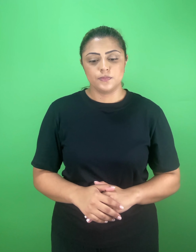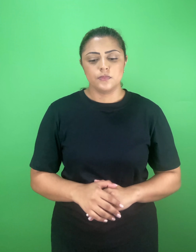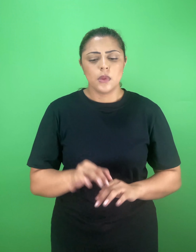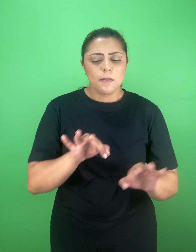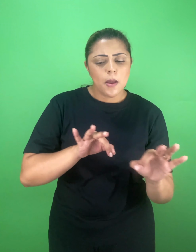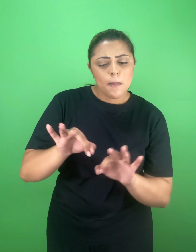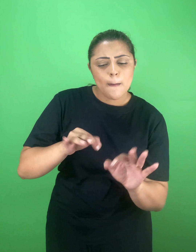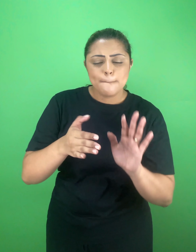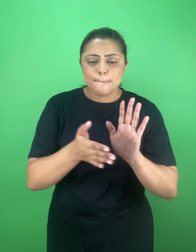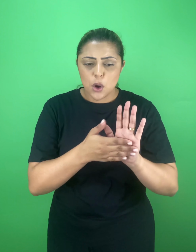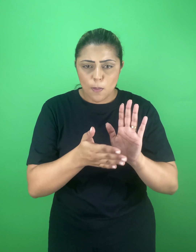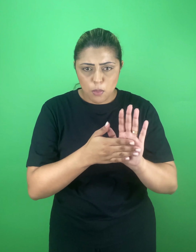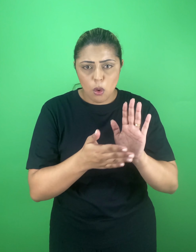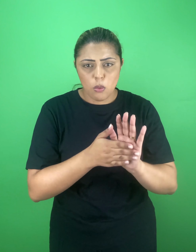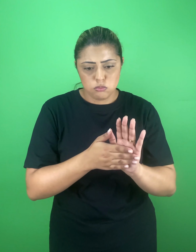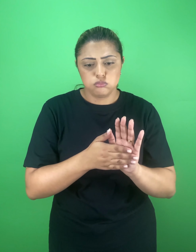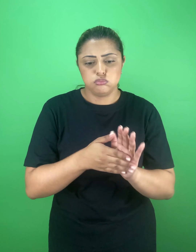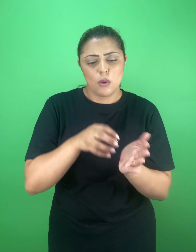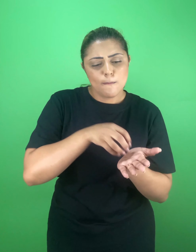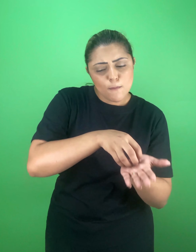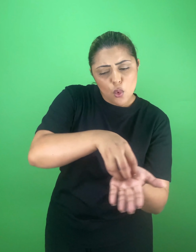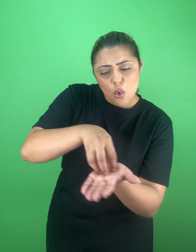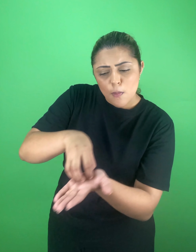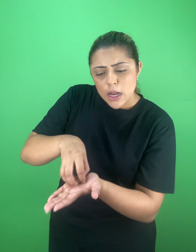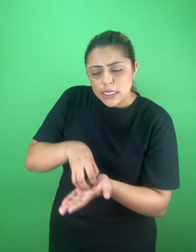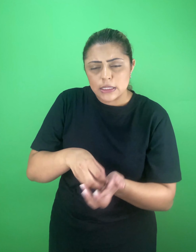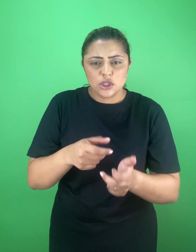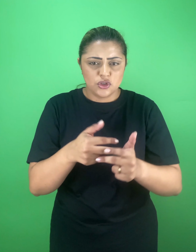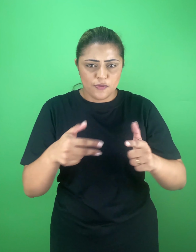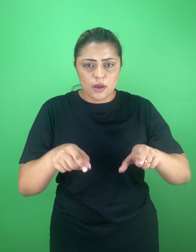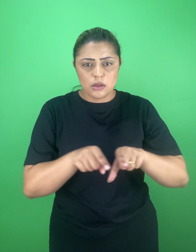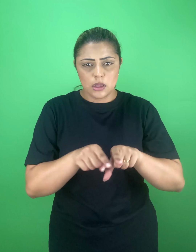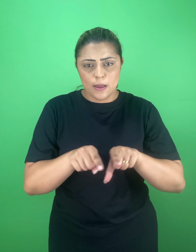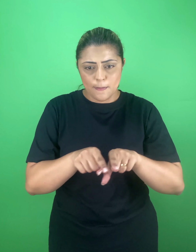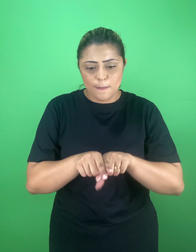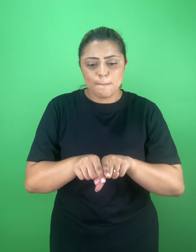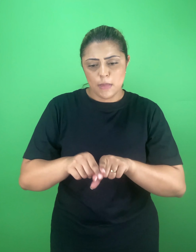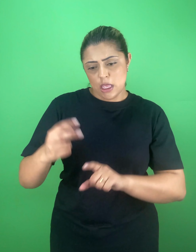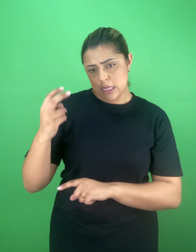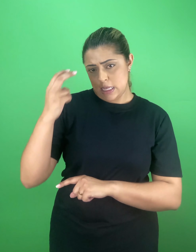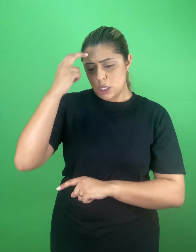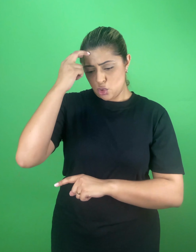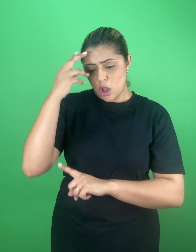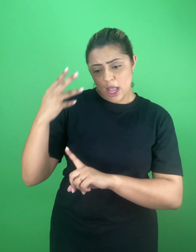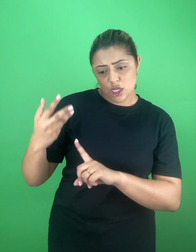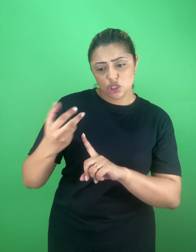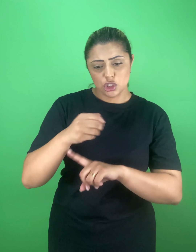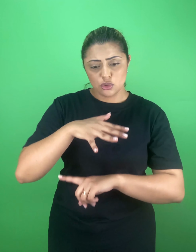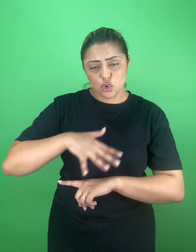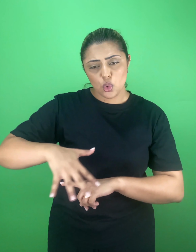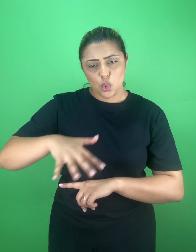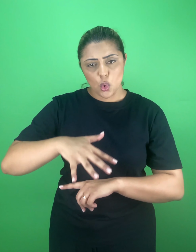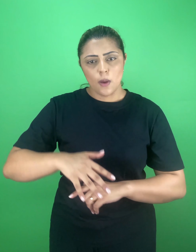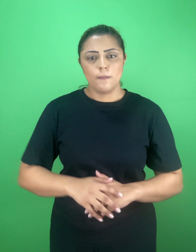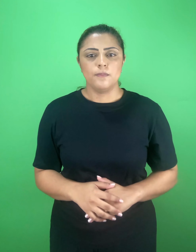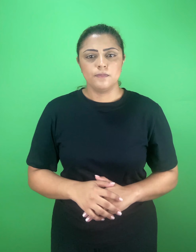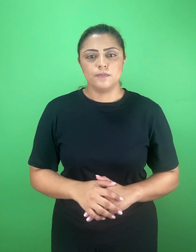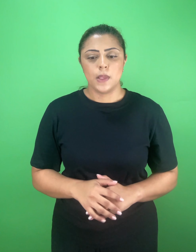ou mobilização com foco em iniciativas culturais e ou artísticas locais com elaboração de produto cultural